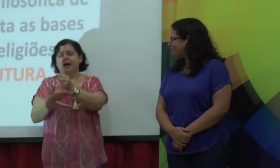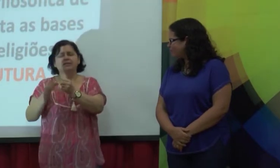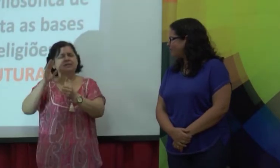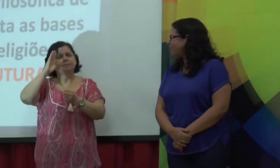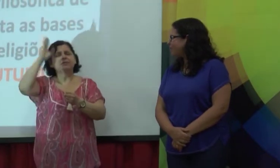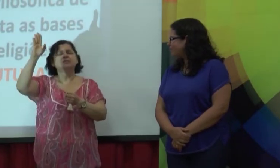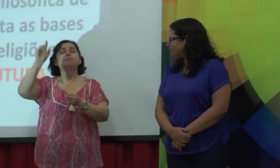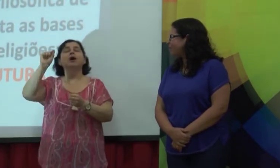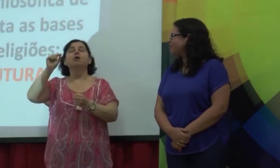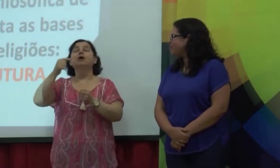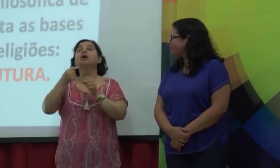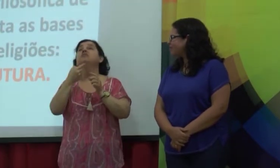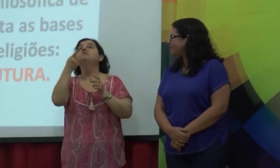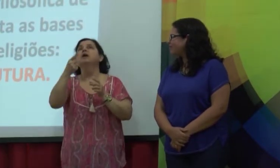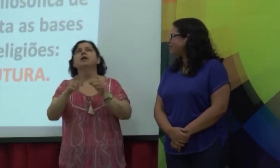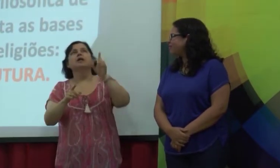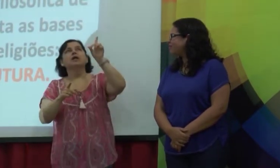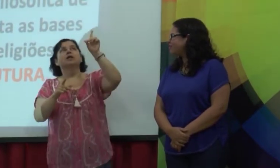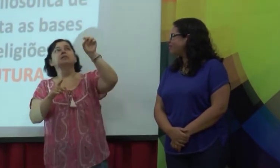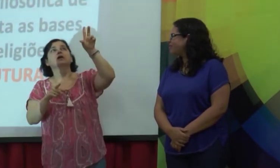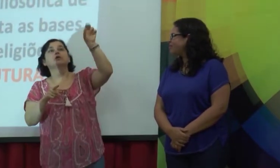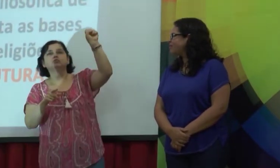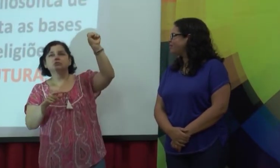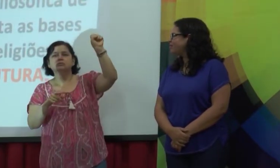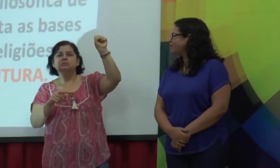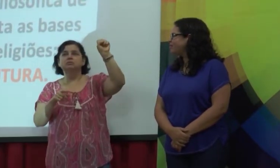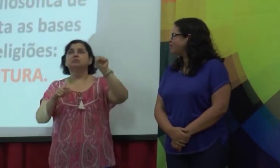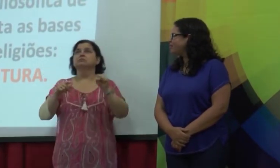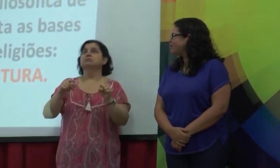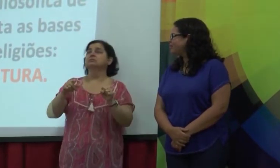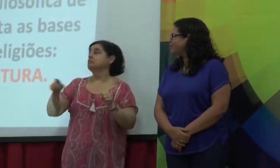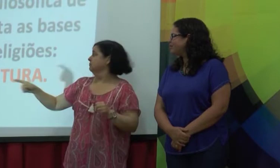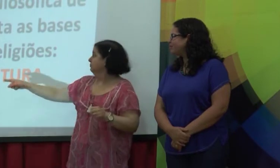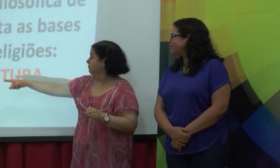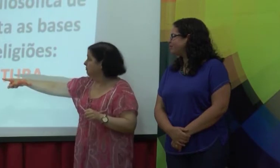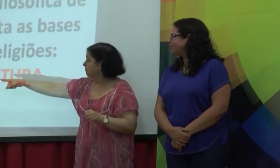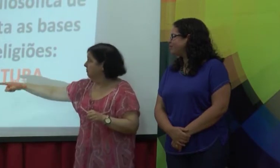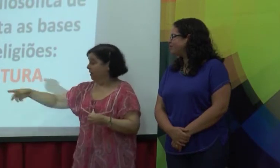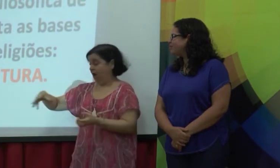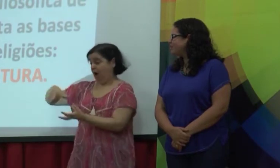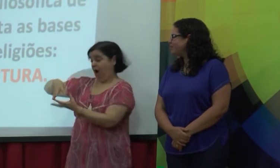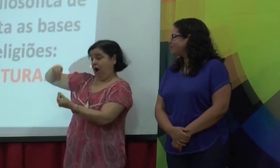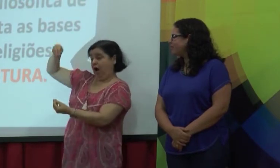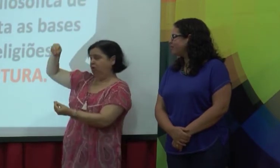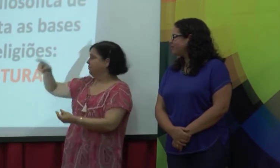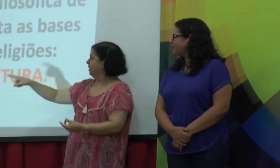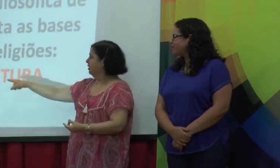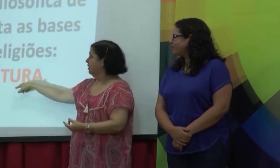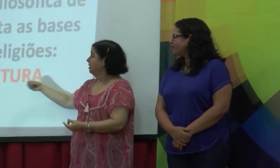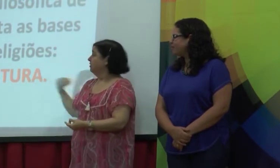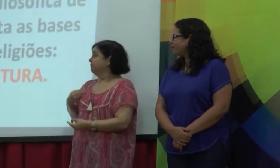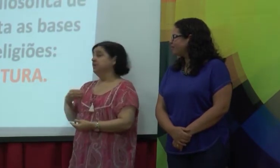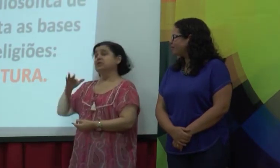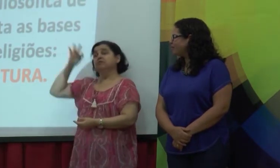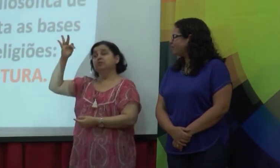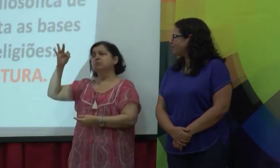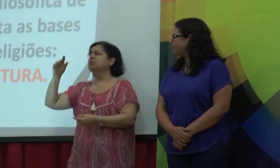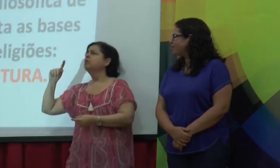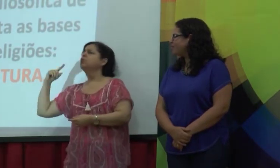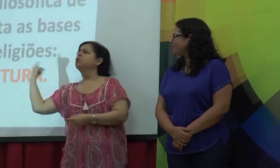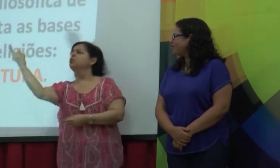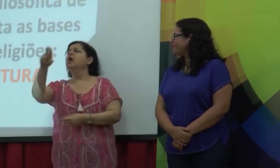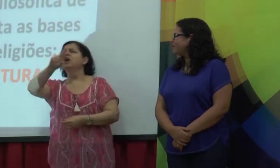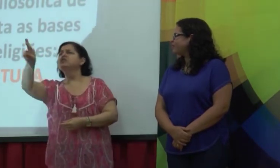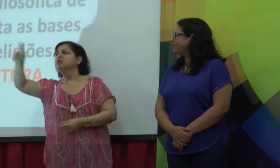e que nos mostra as bases fundamentais de todas as religiões, que nós temos